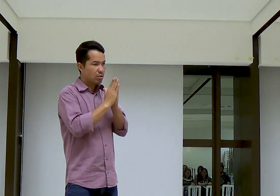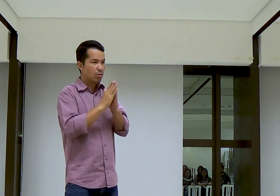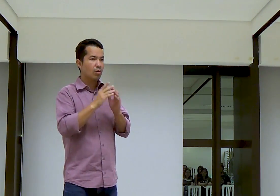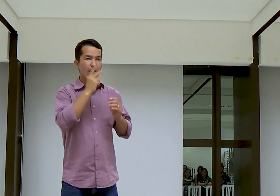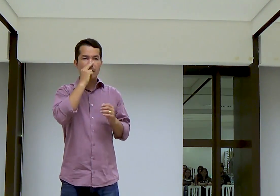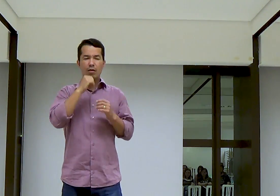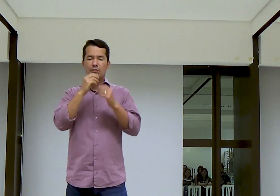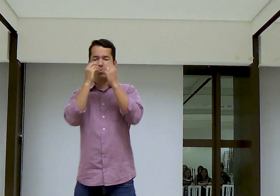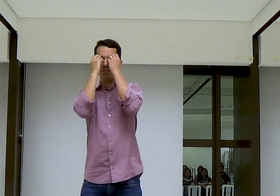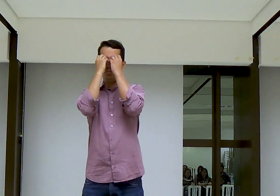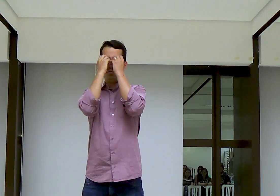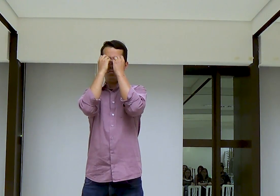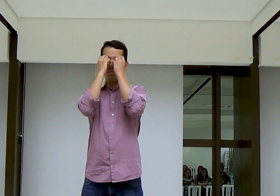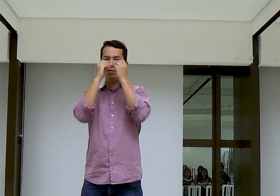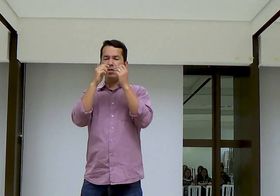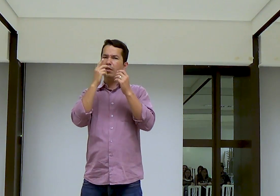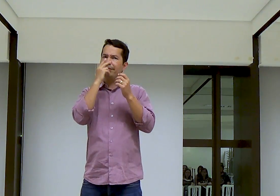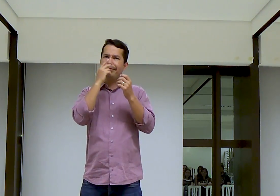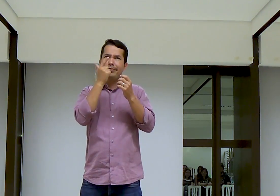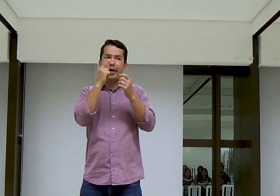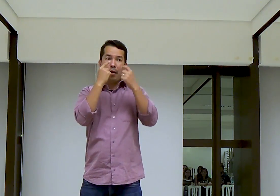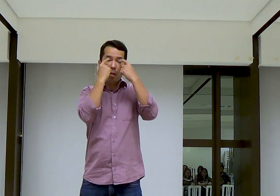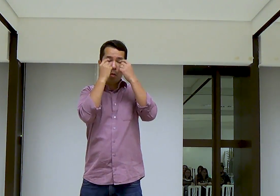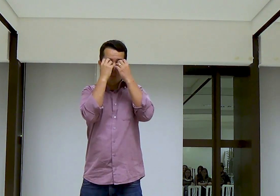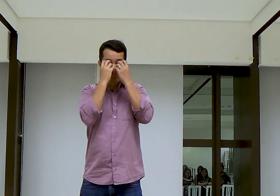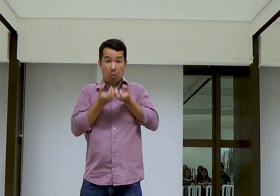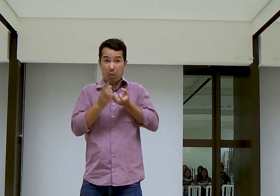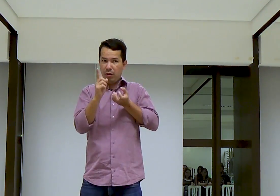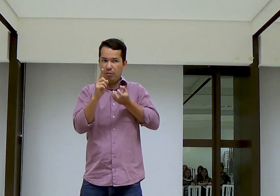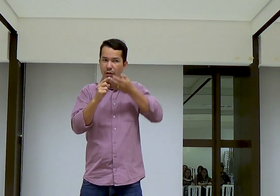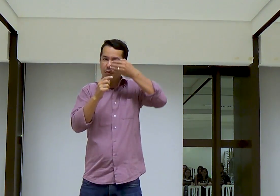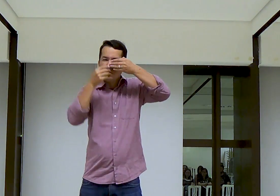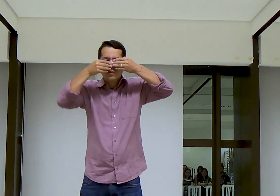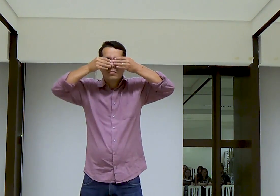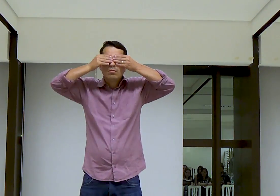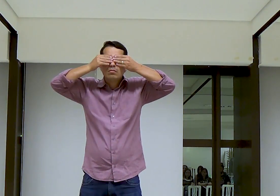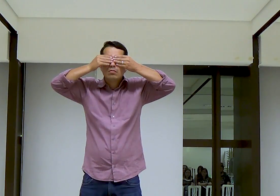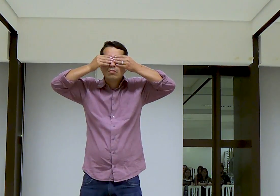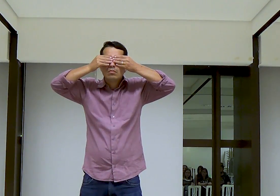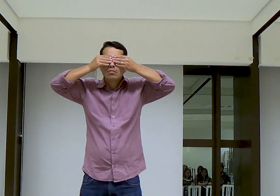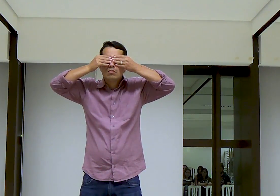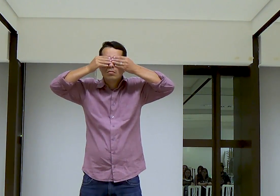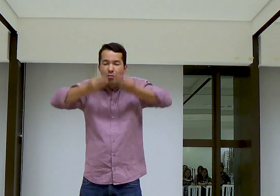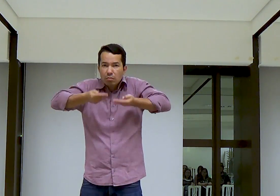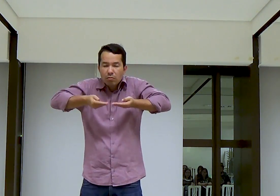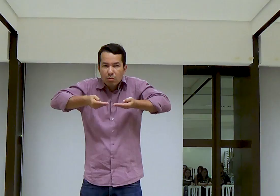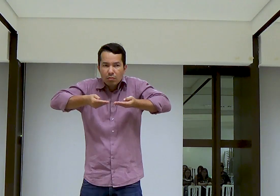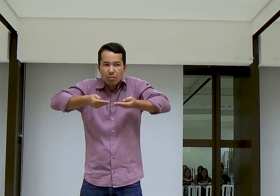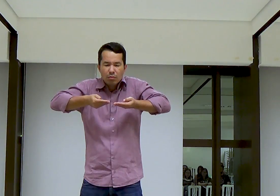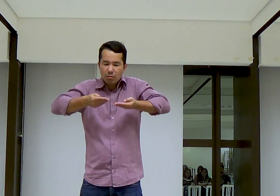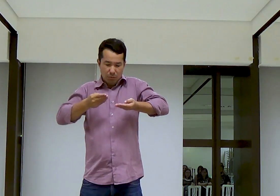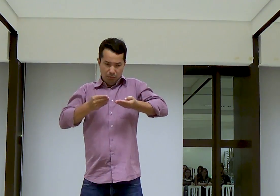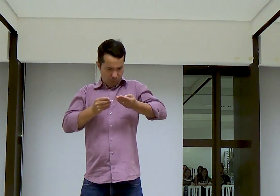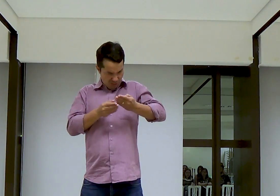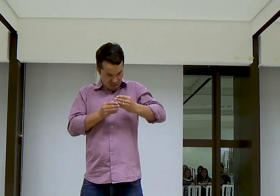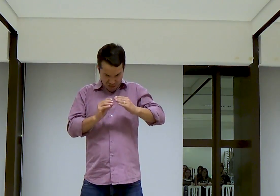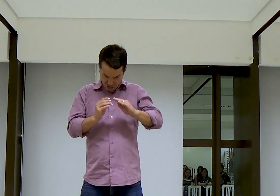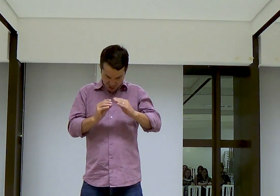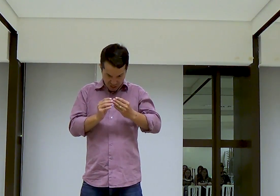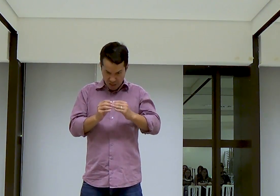homem ora com ele. E eu não sei, eu acho que alguma coisa acontece ali. E como se